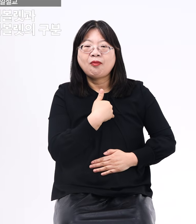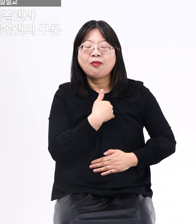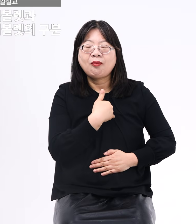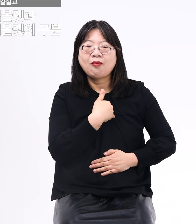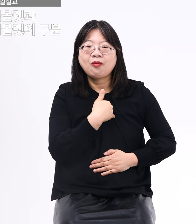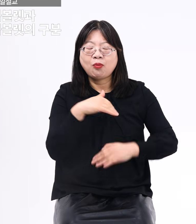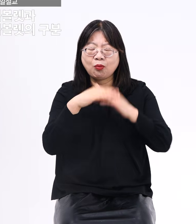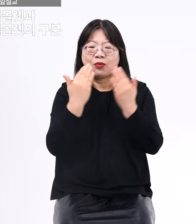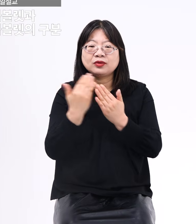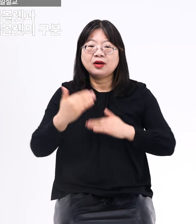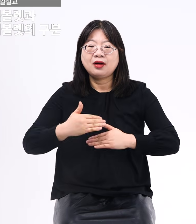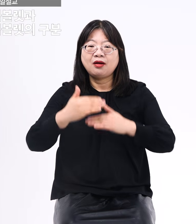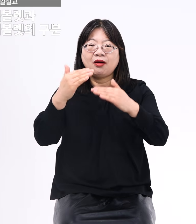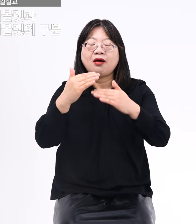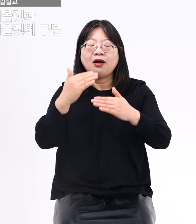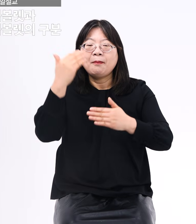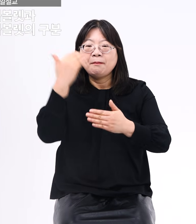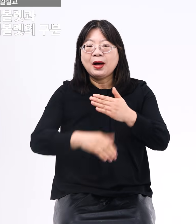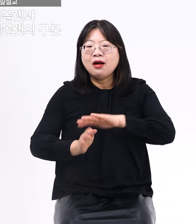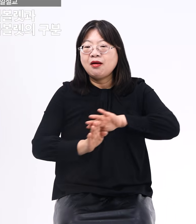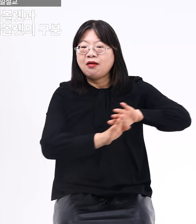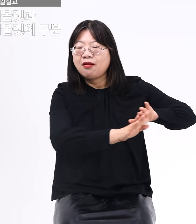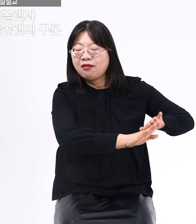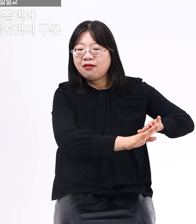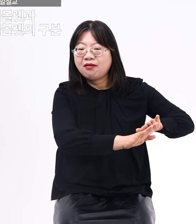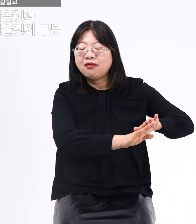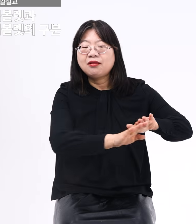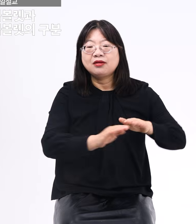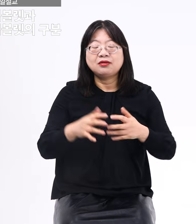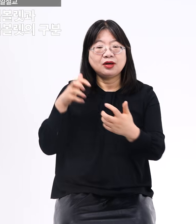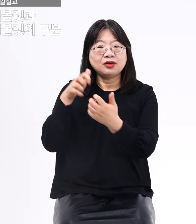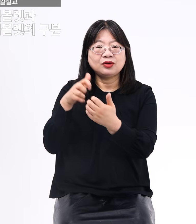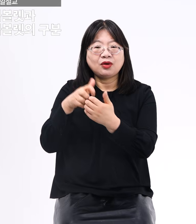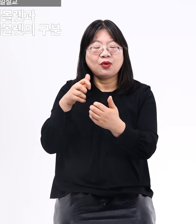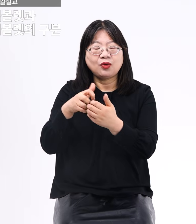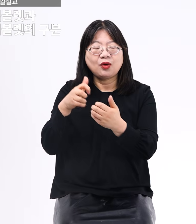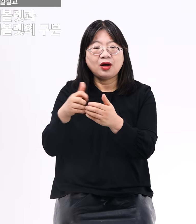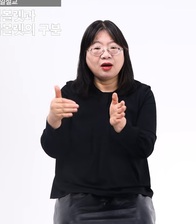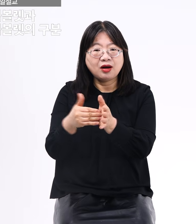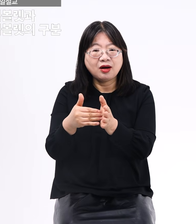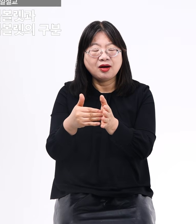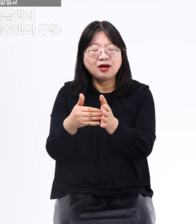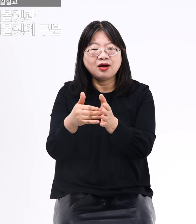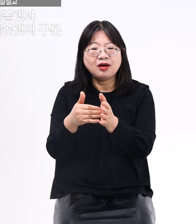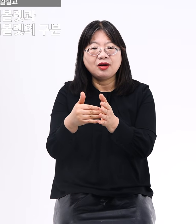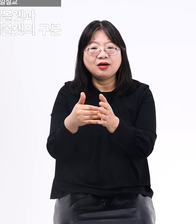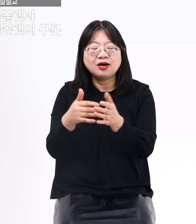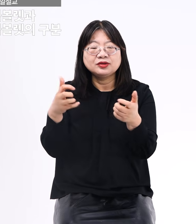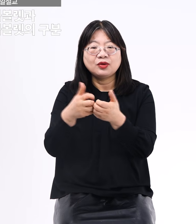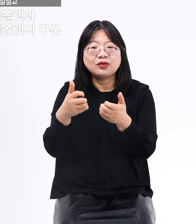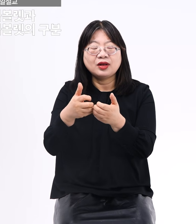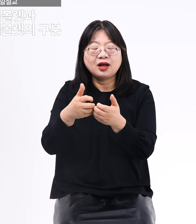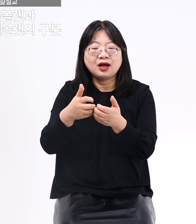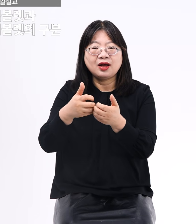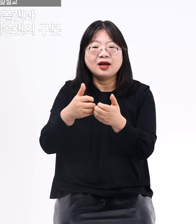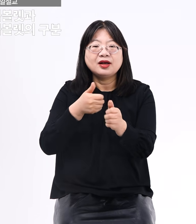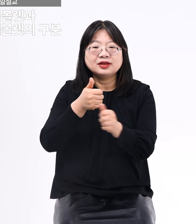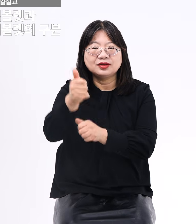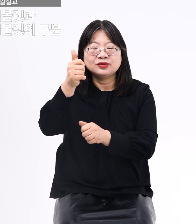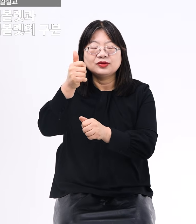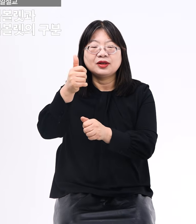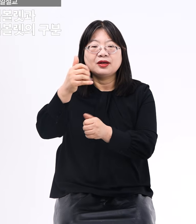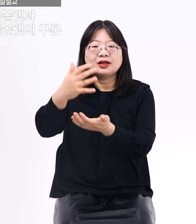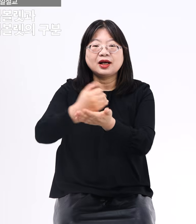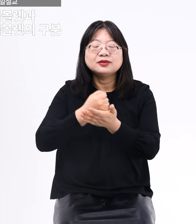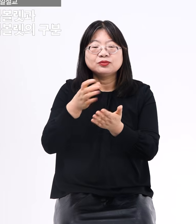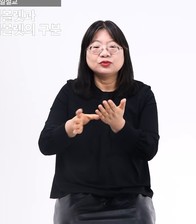이 모든 절차상에서 배제시켜 놓고 전쟁을 치르고 전리품을 너희들 혼자 챙기는 법이